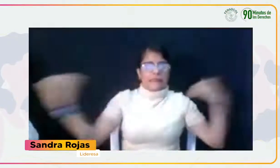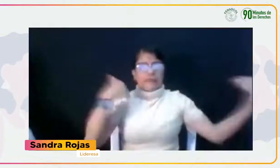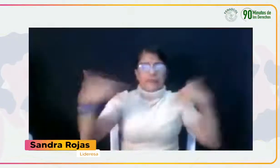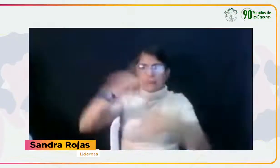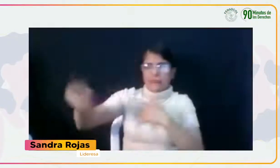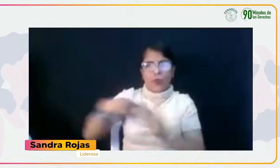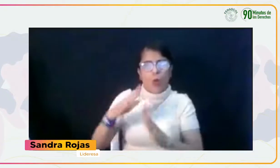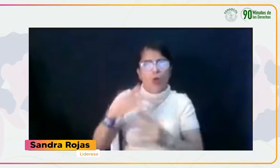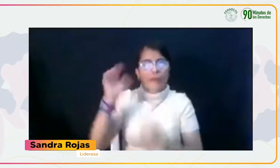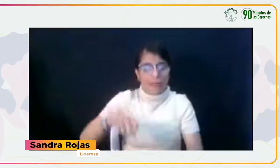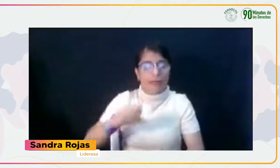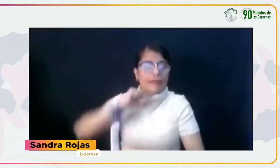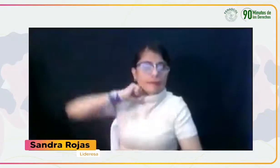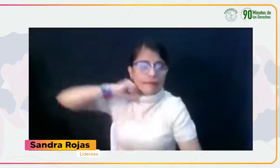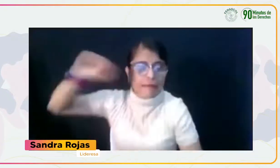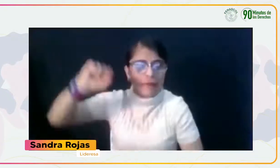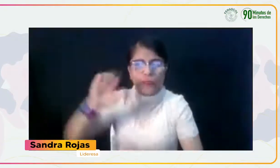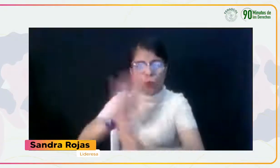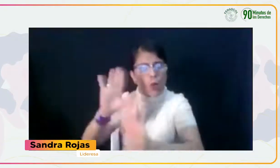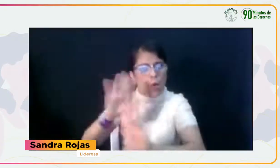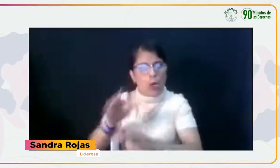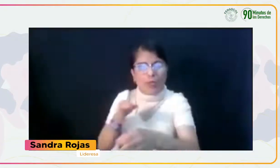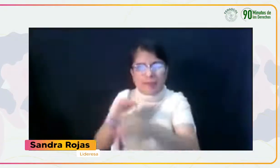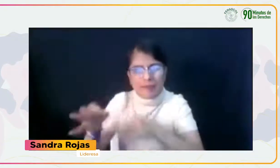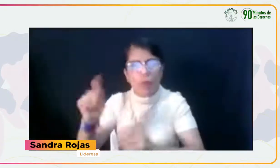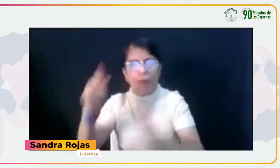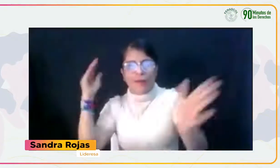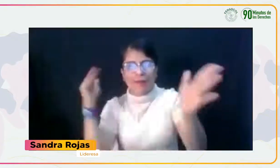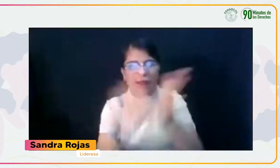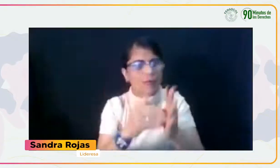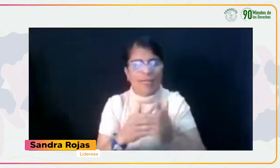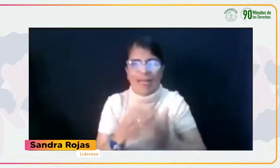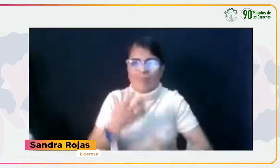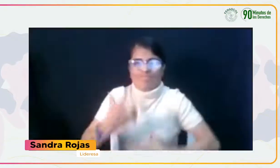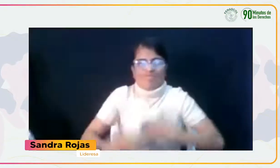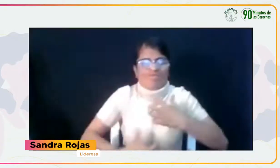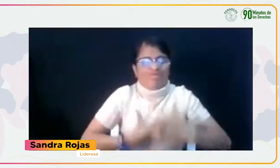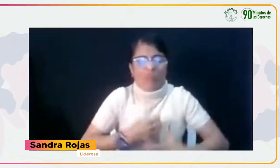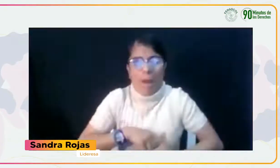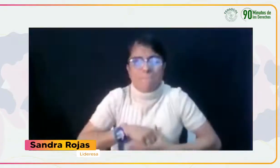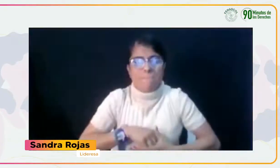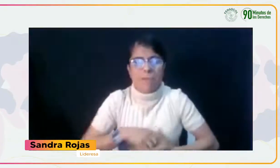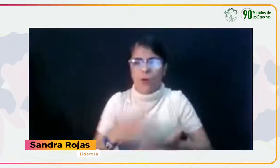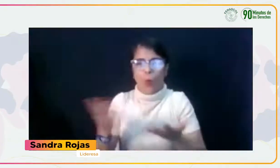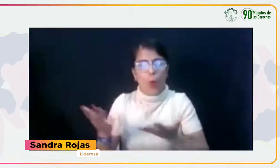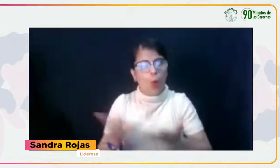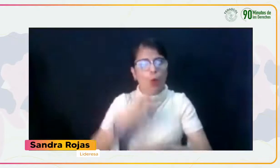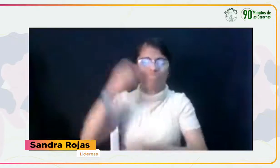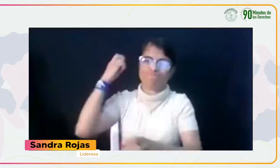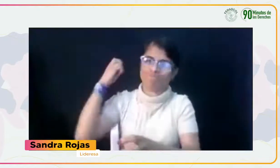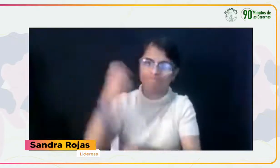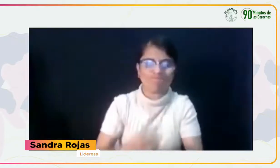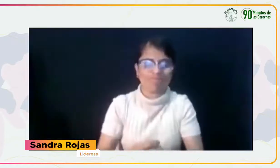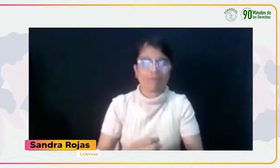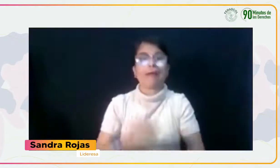un caos, pero también de pronto recibir estas denuncias porque hay mujeres que han llegado a pensar en acabar con sus vidas porque